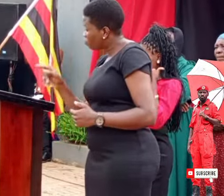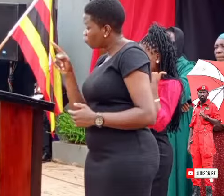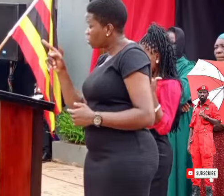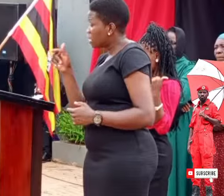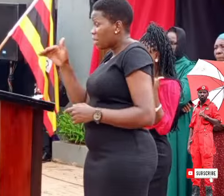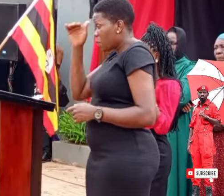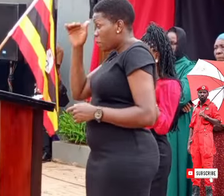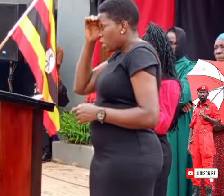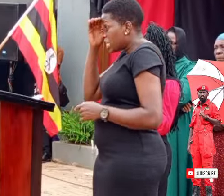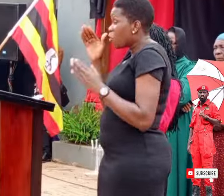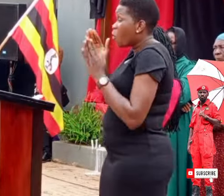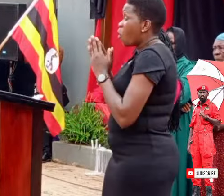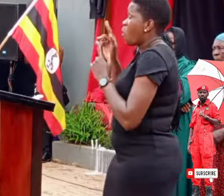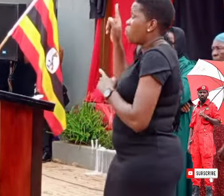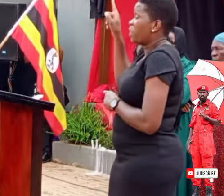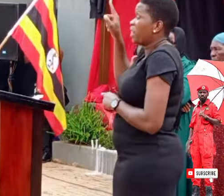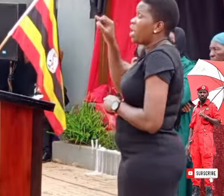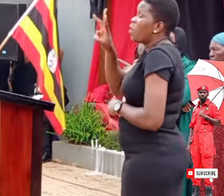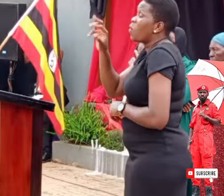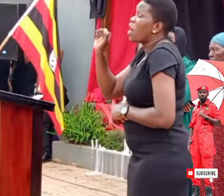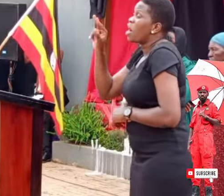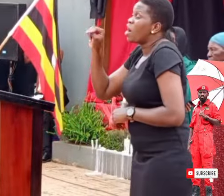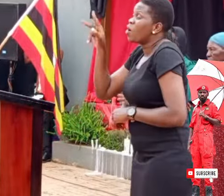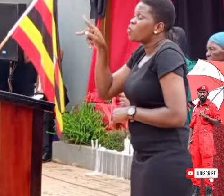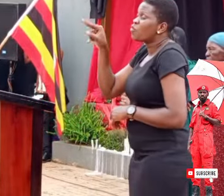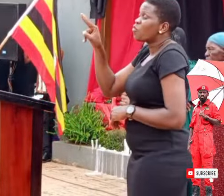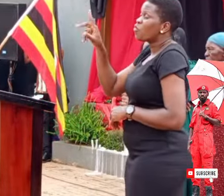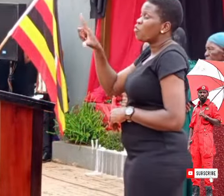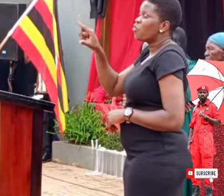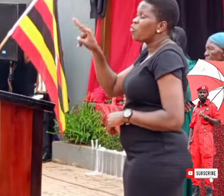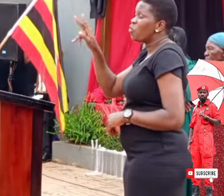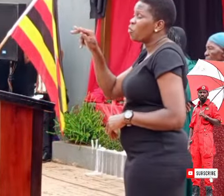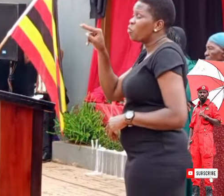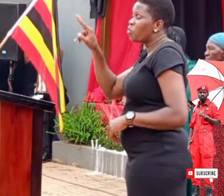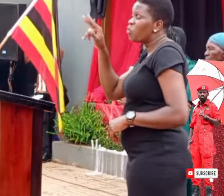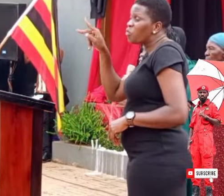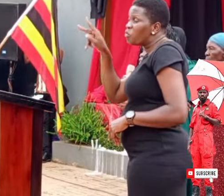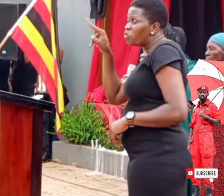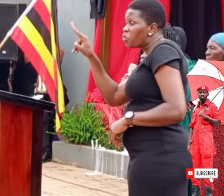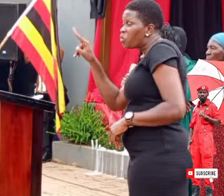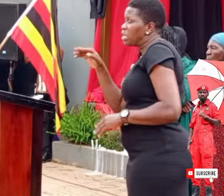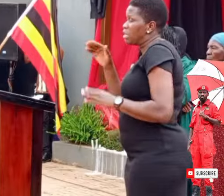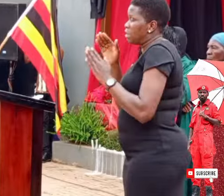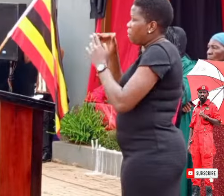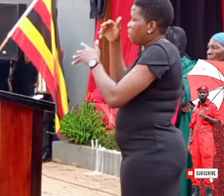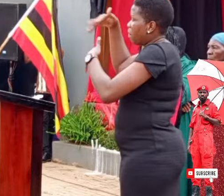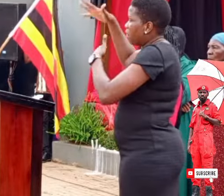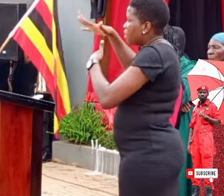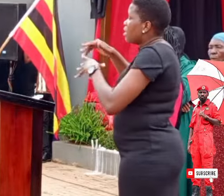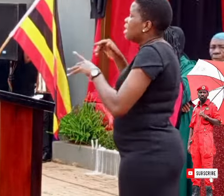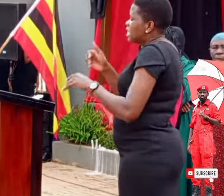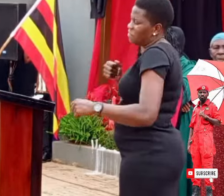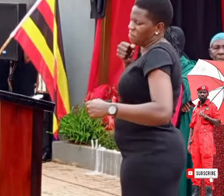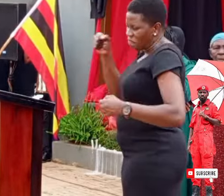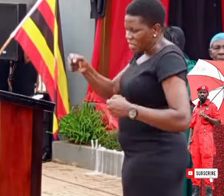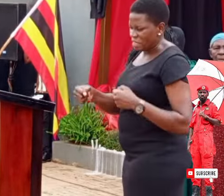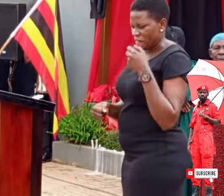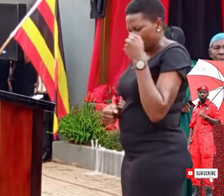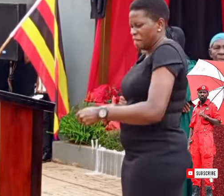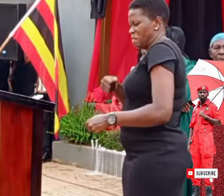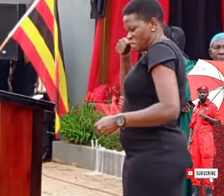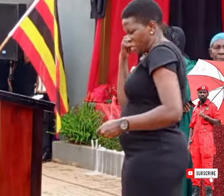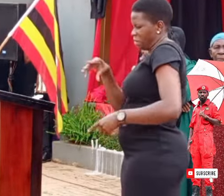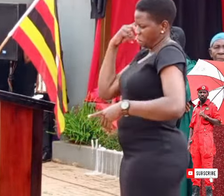naakola ki oyo omusirikale yankwata aliwewankulukukungu tyaliwaawo naye yantwalaawo nebankuba nebansamba